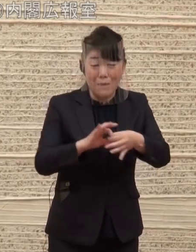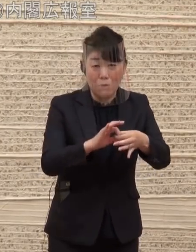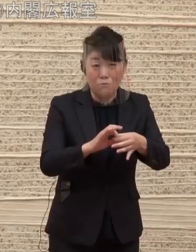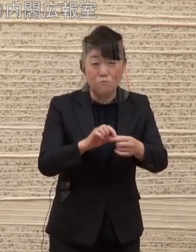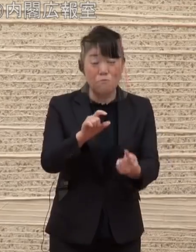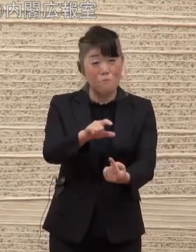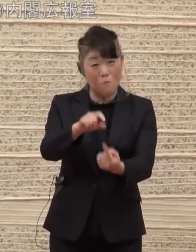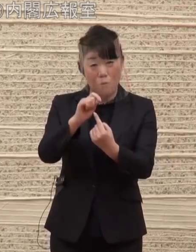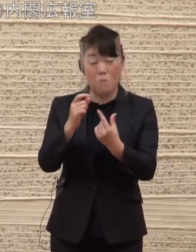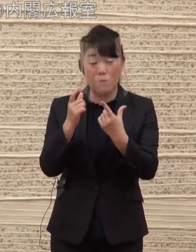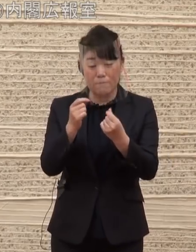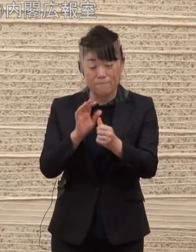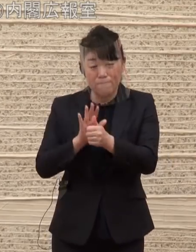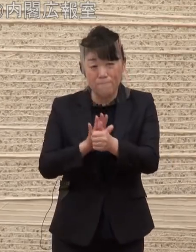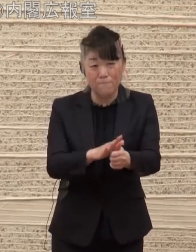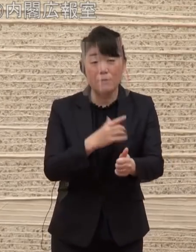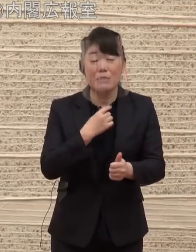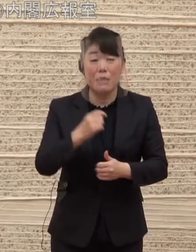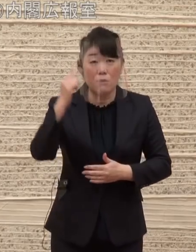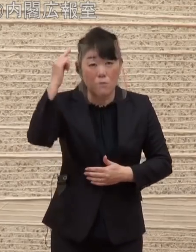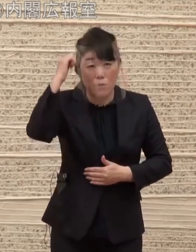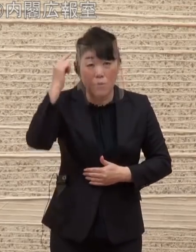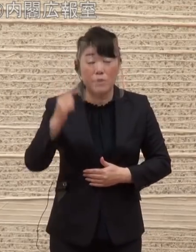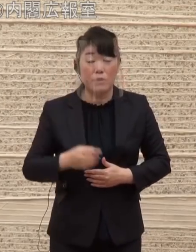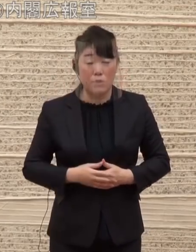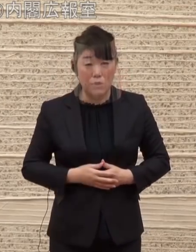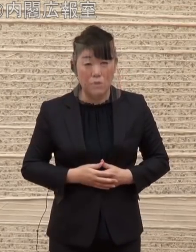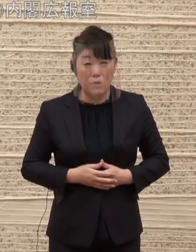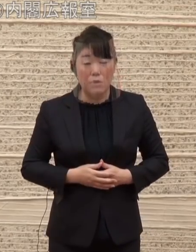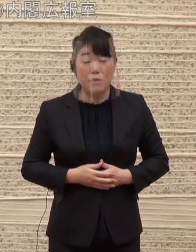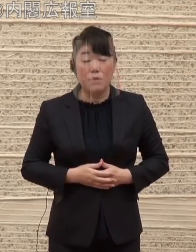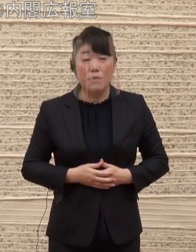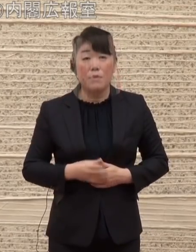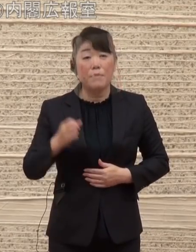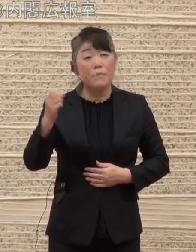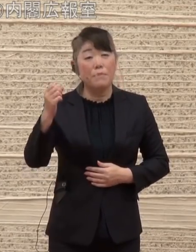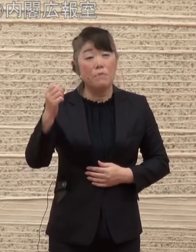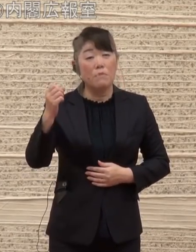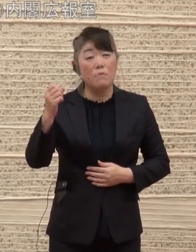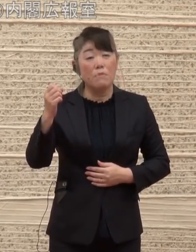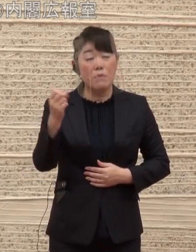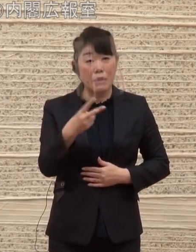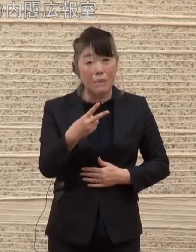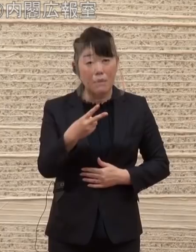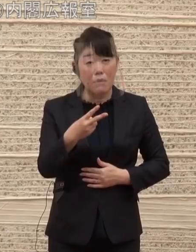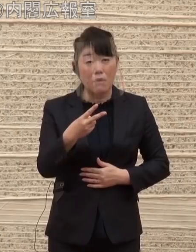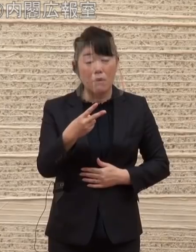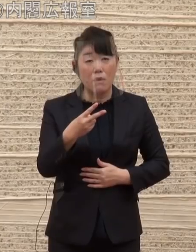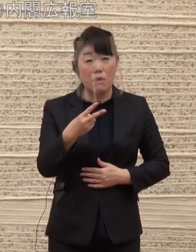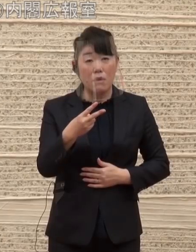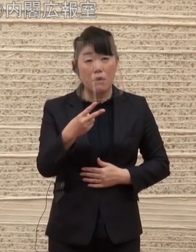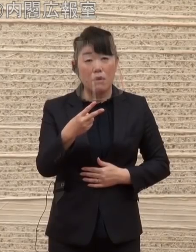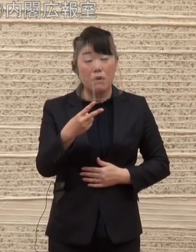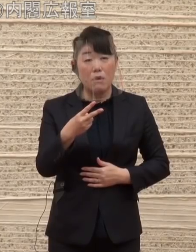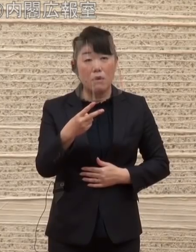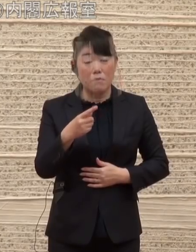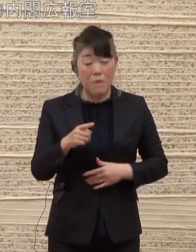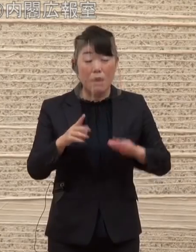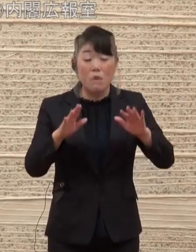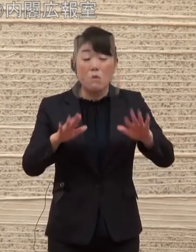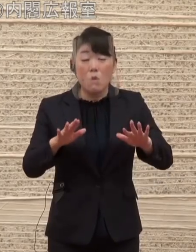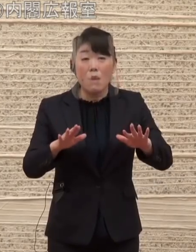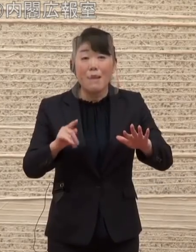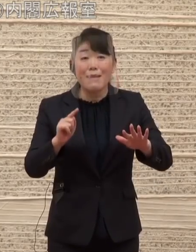と下支えをしていきたいただ同時にですねそれを今回の解除に